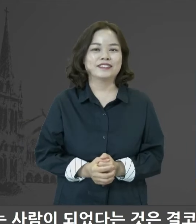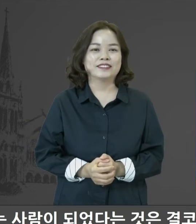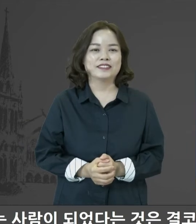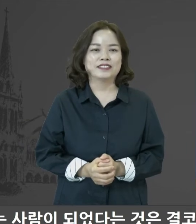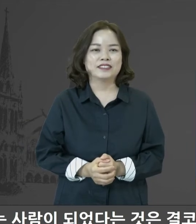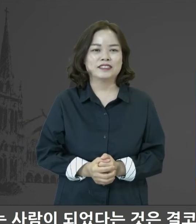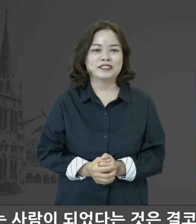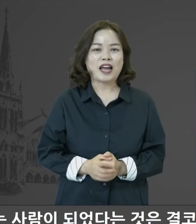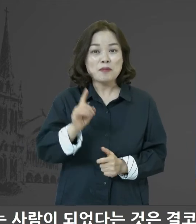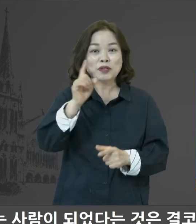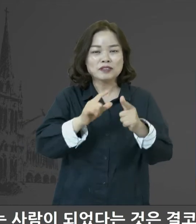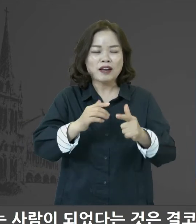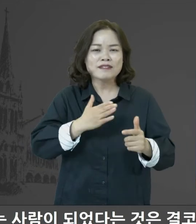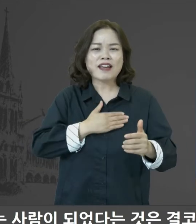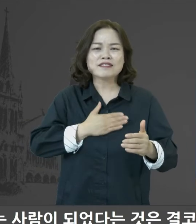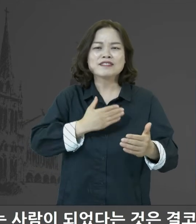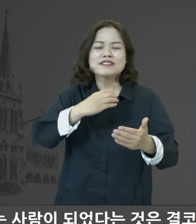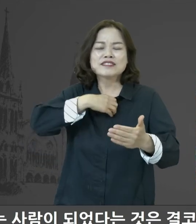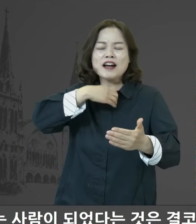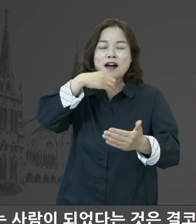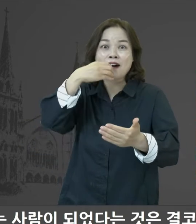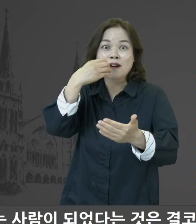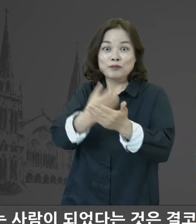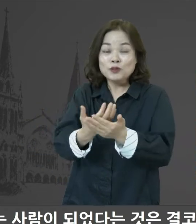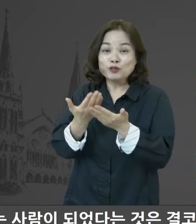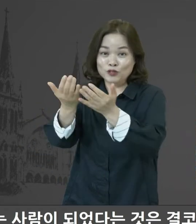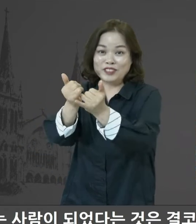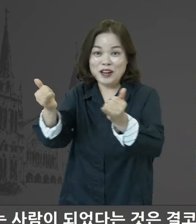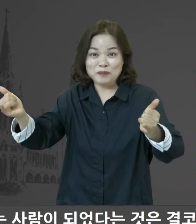한 번만 더 따라 하시죠. 나는 감동을 주는 사람이다.